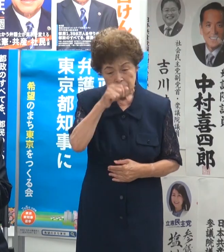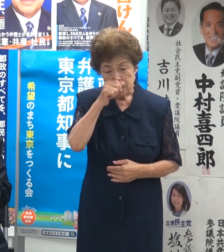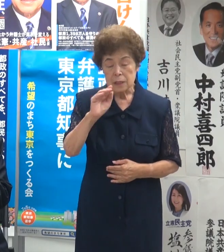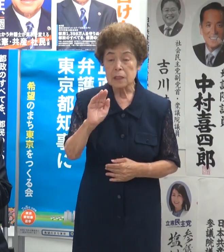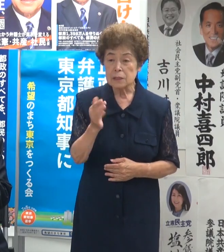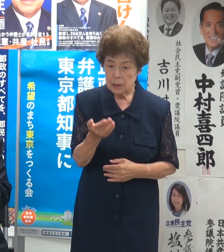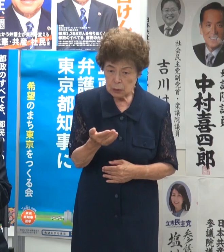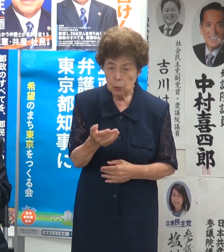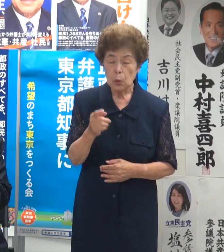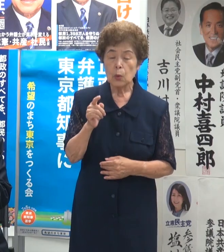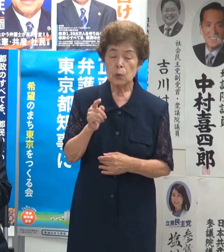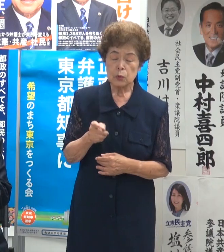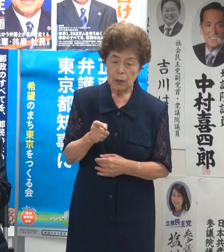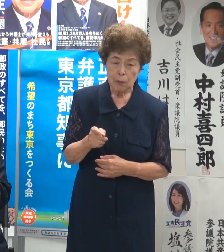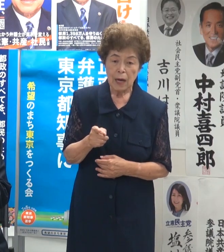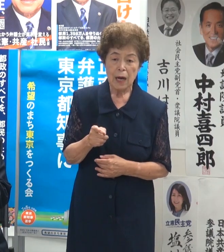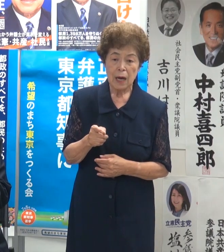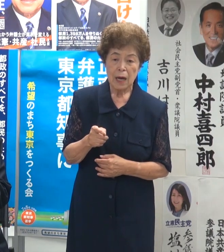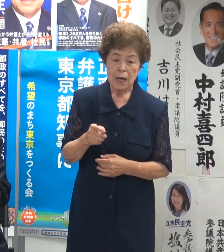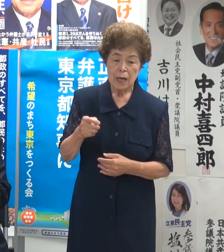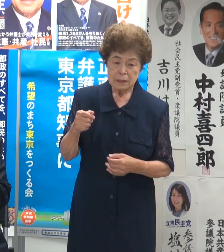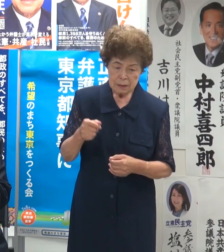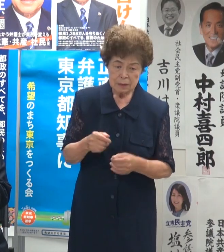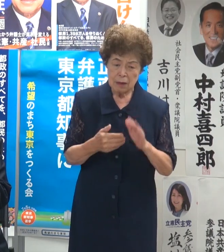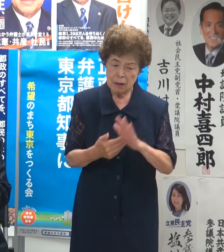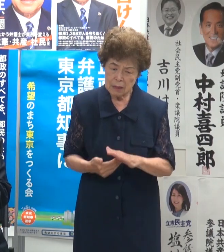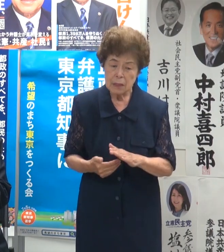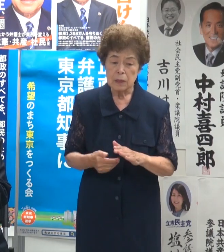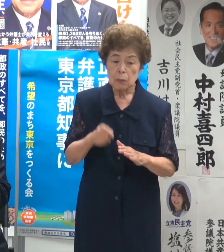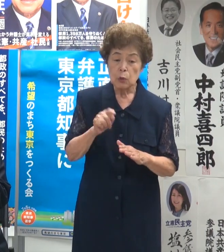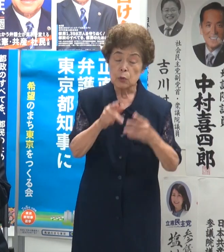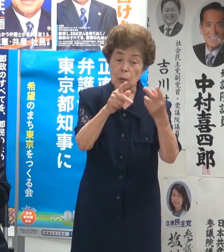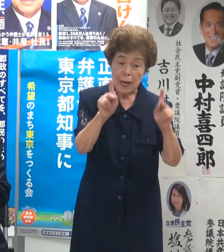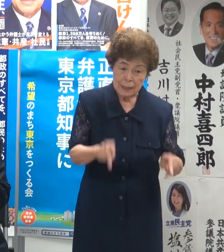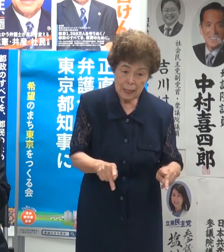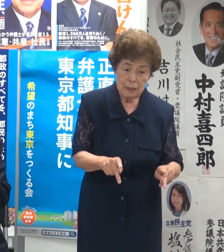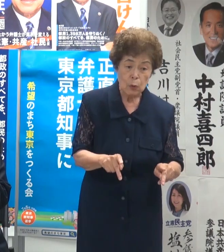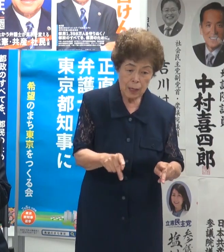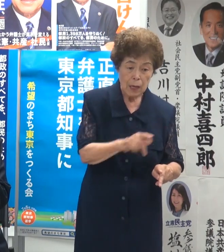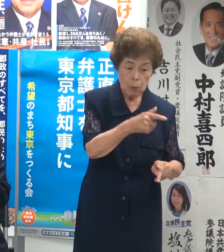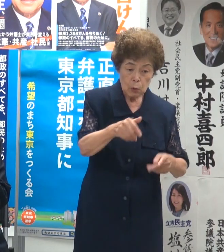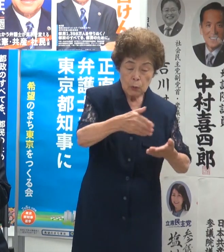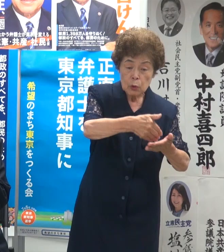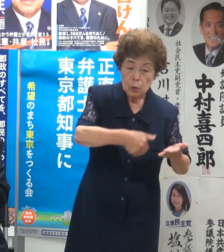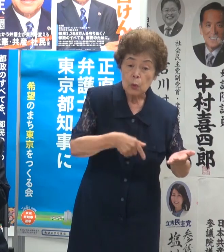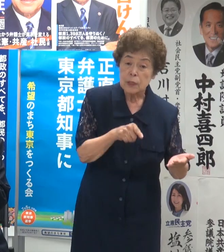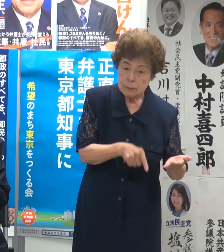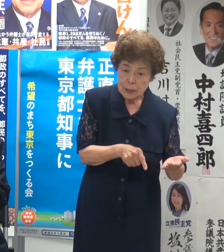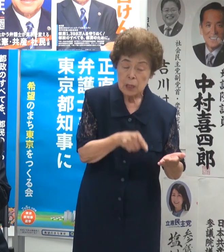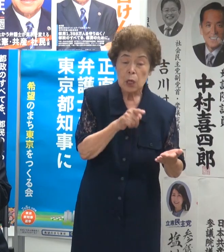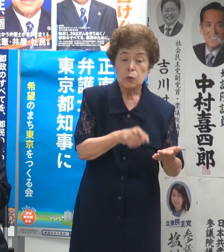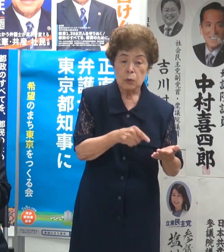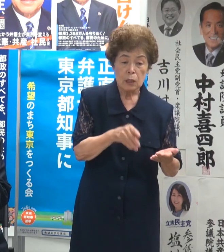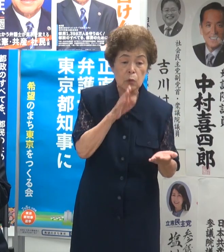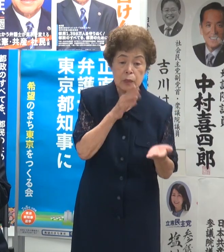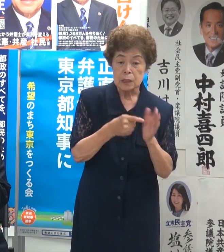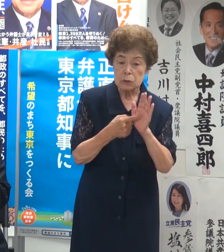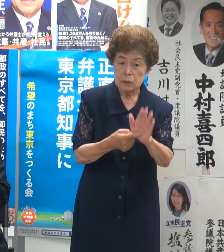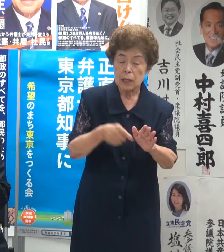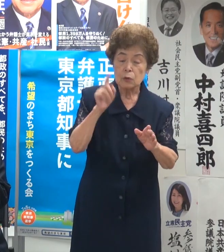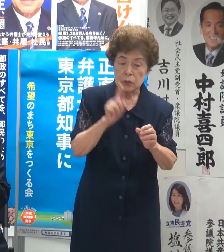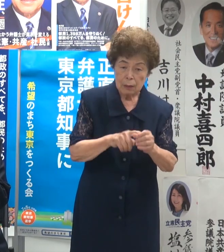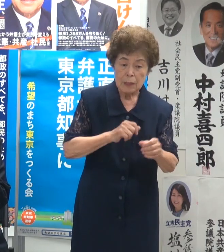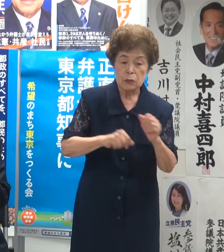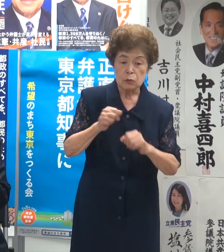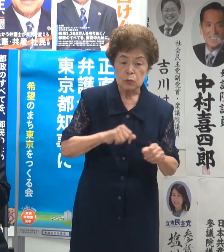ど、そこでダメであっても、その課題とか政策課題は残るわけですから、その実現のために運